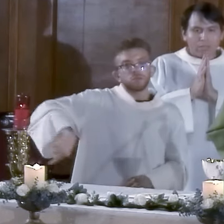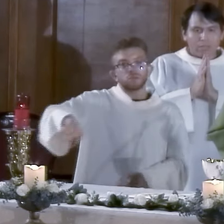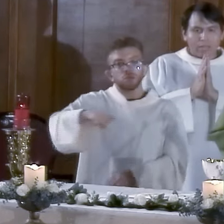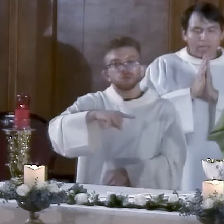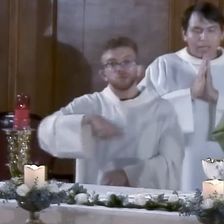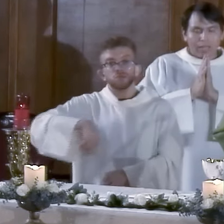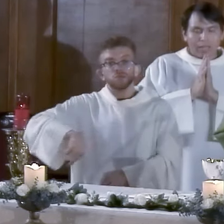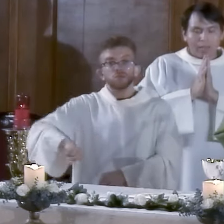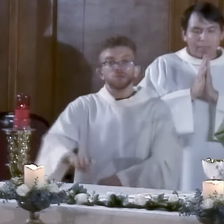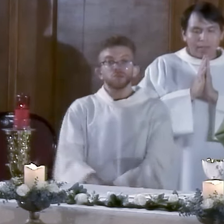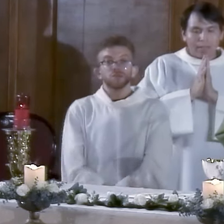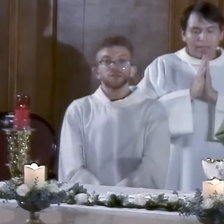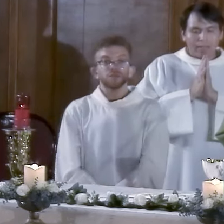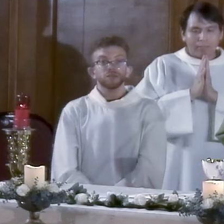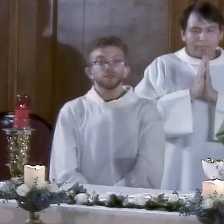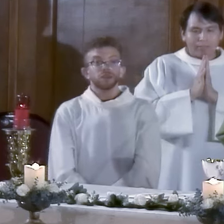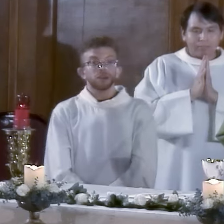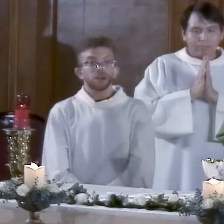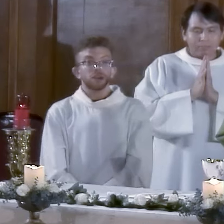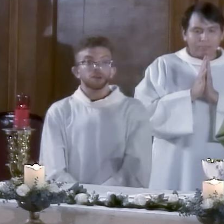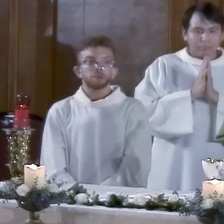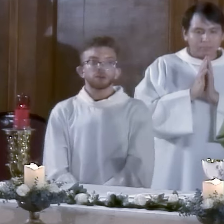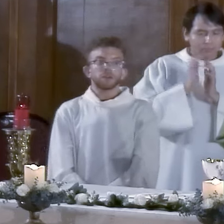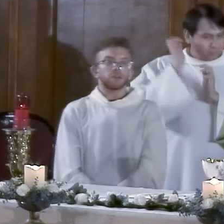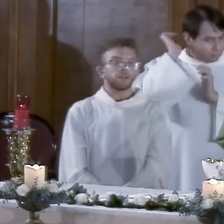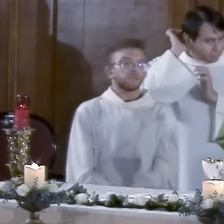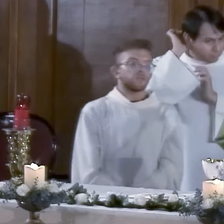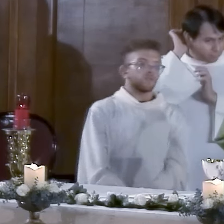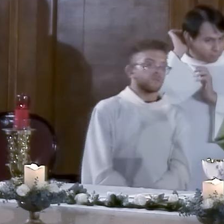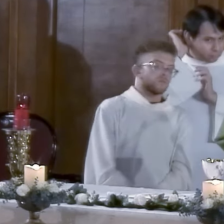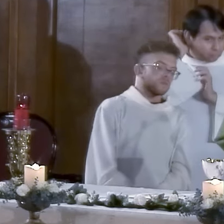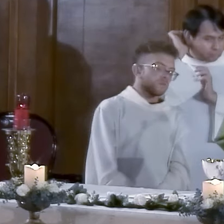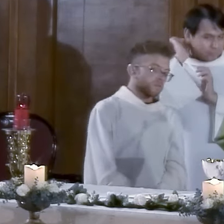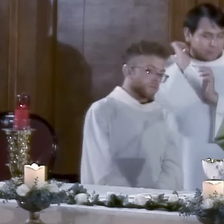danos la paz.